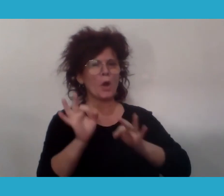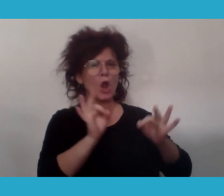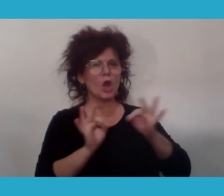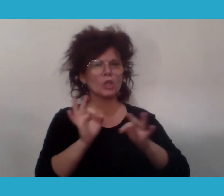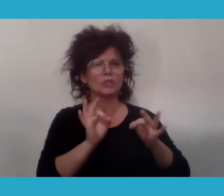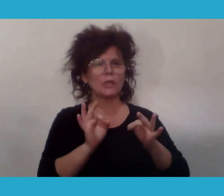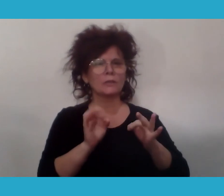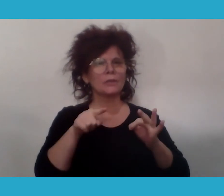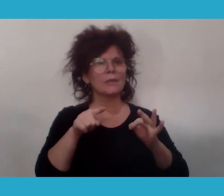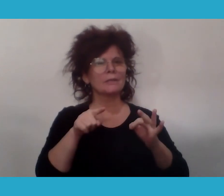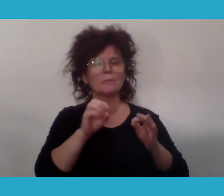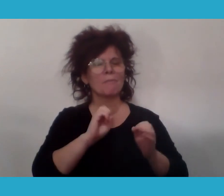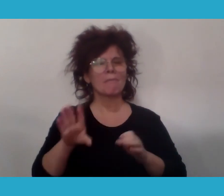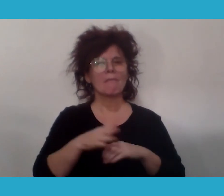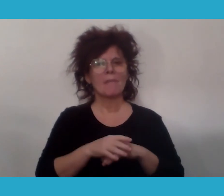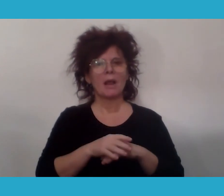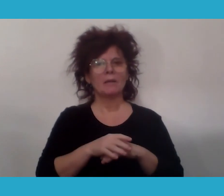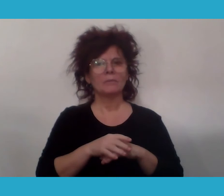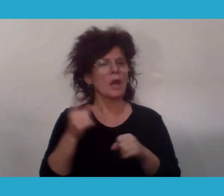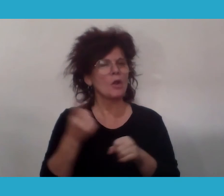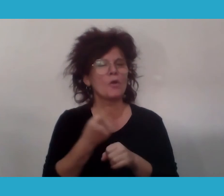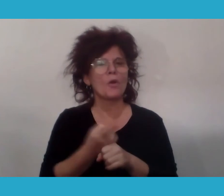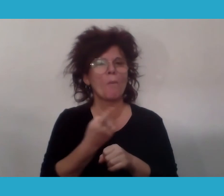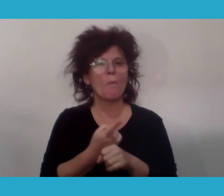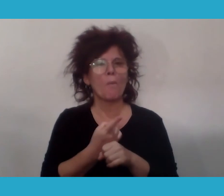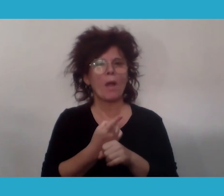incompatible al mismo proyecto de estudio de impacto ambiental, el que no puede ser